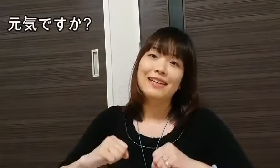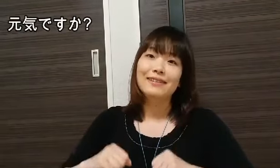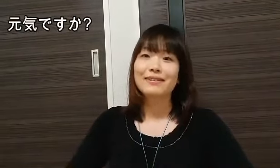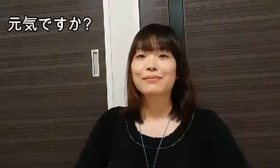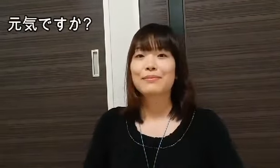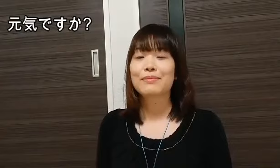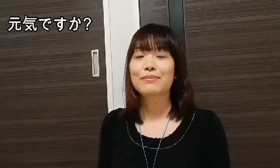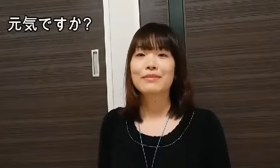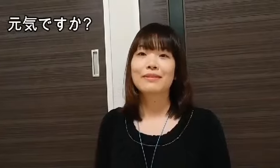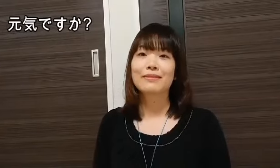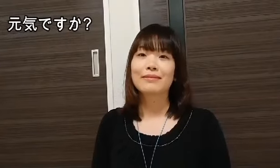か